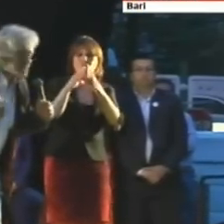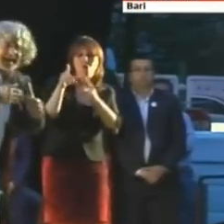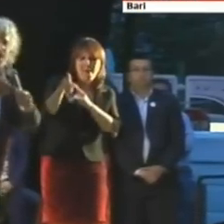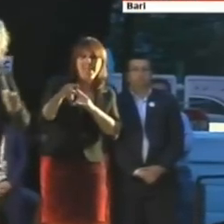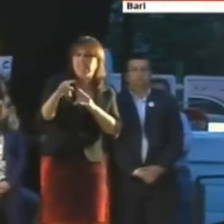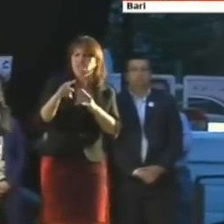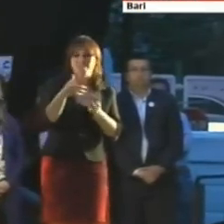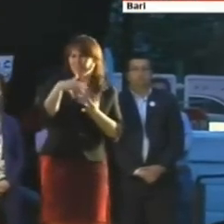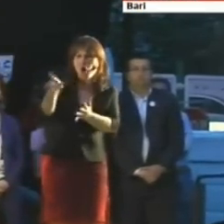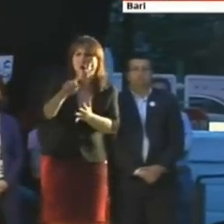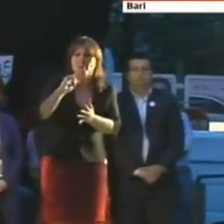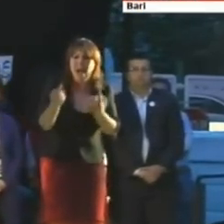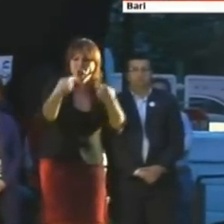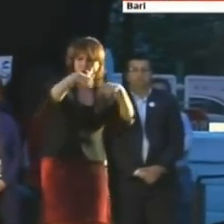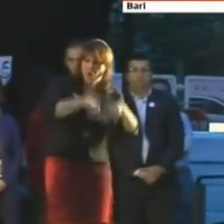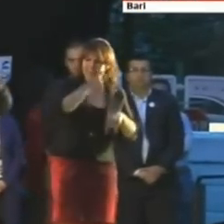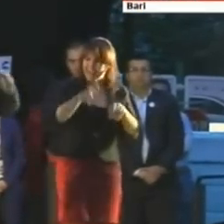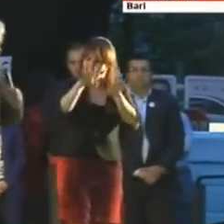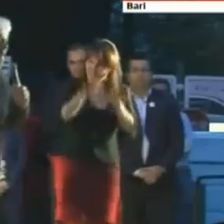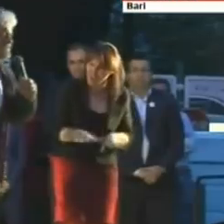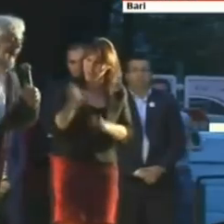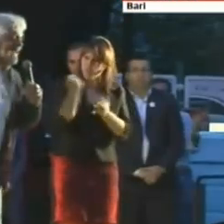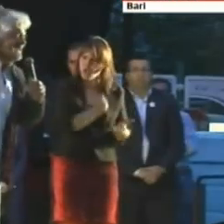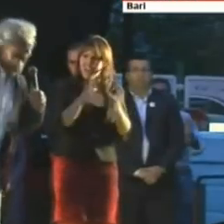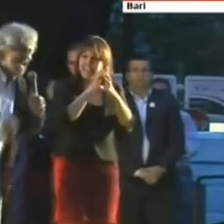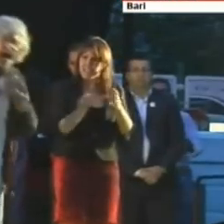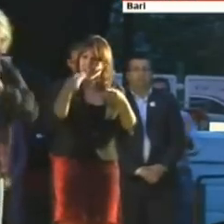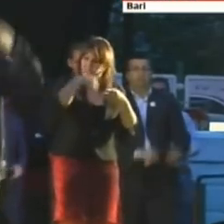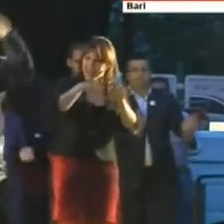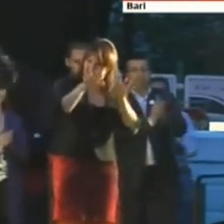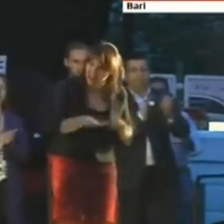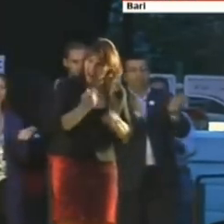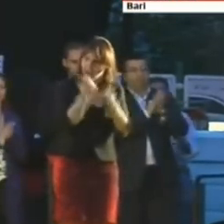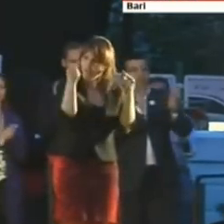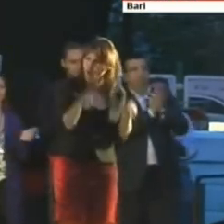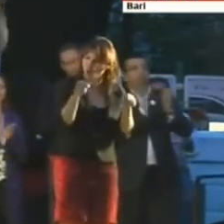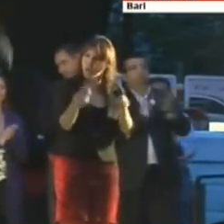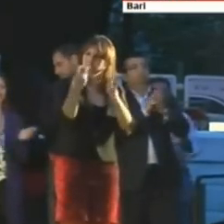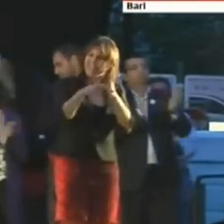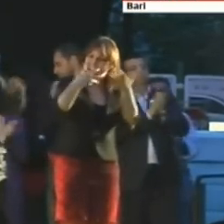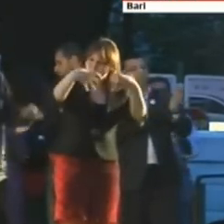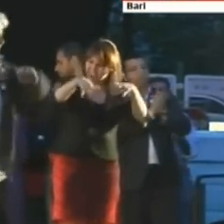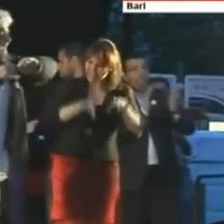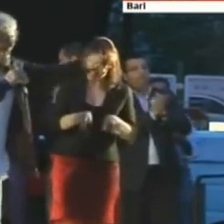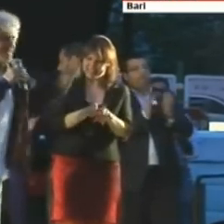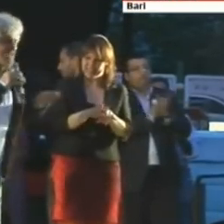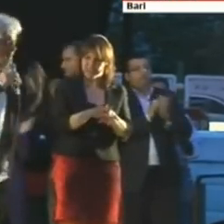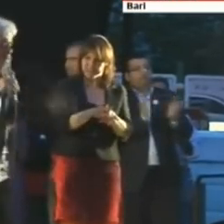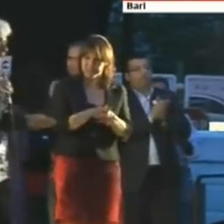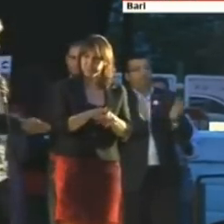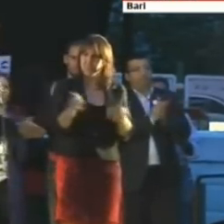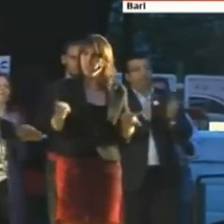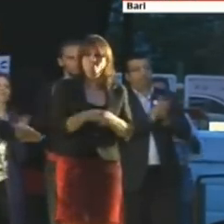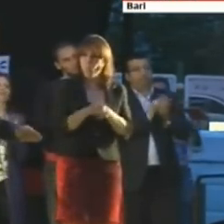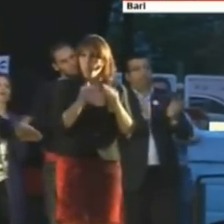teniamo noi perché li usiamo per le nostre imprese che devono stare in Italia con la defiscalizzazione che fa la Romania. Ne li